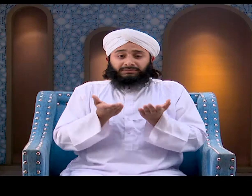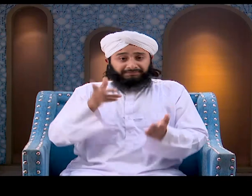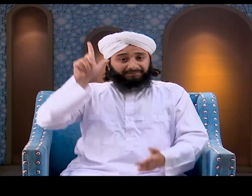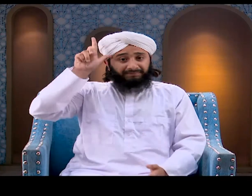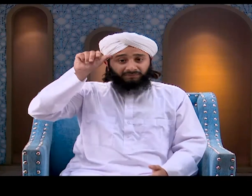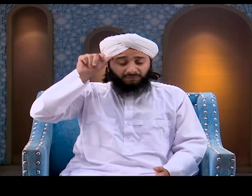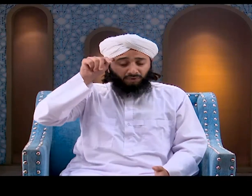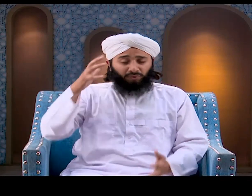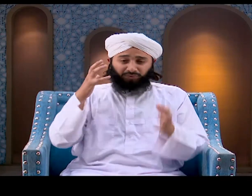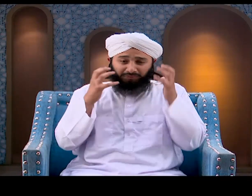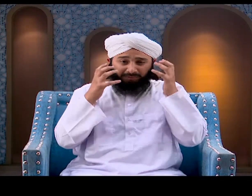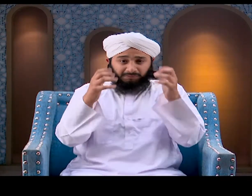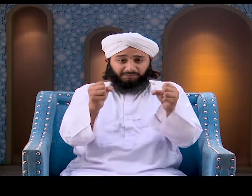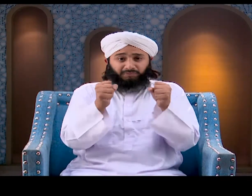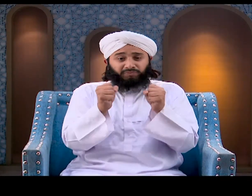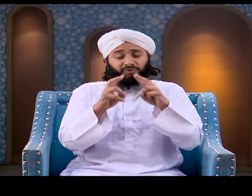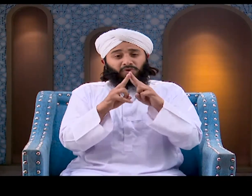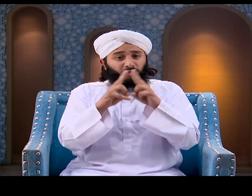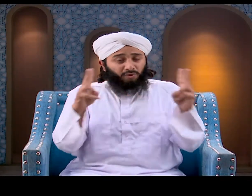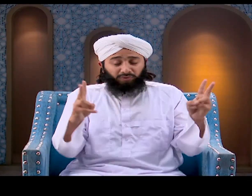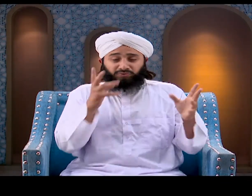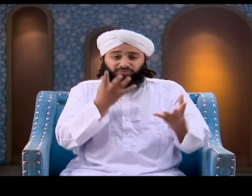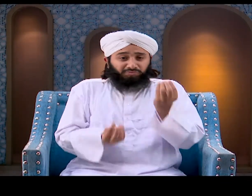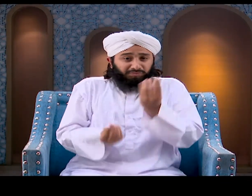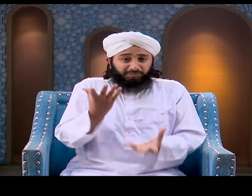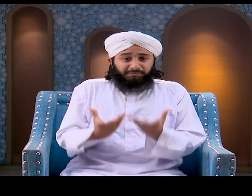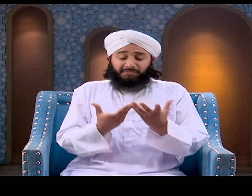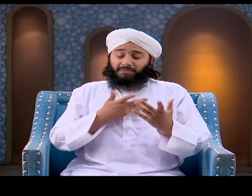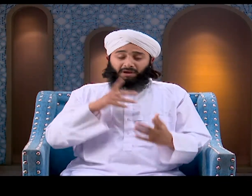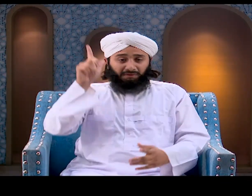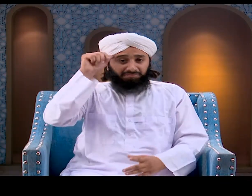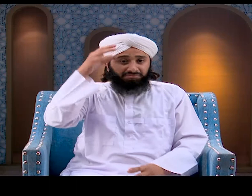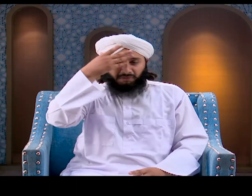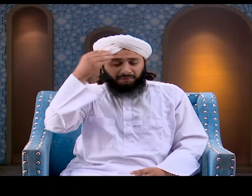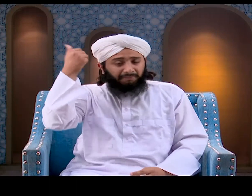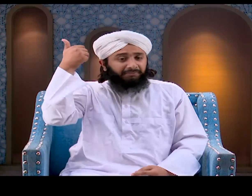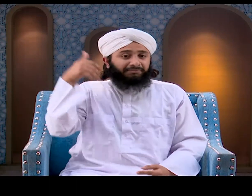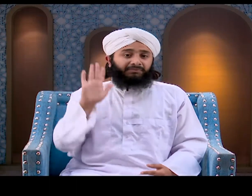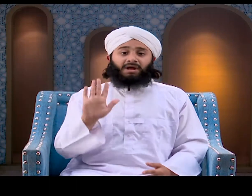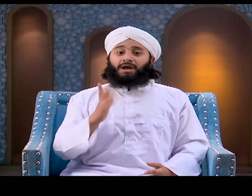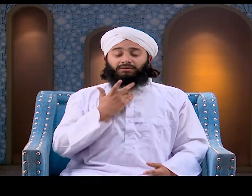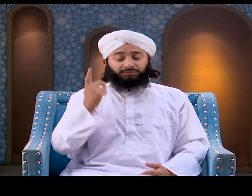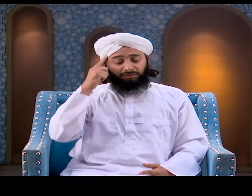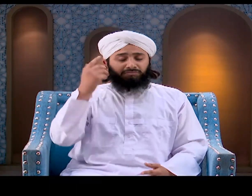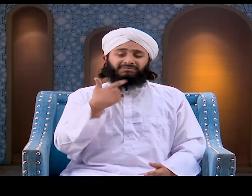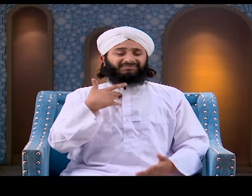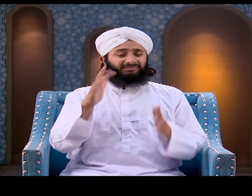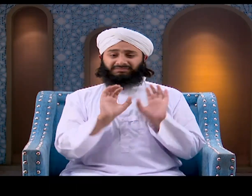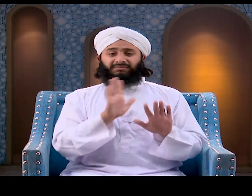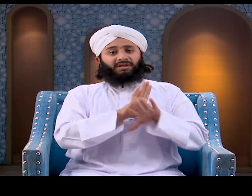والی عظیم مصیبتوں اور شدید ہولناکیوں سے بے فکر ہیں، اور اس کے لیے تیاری کرنے سے منہ پھیرے ہوئے ہیں، اور انہیں اپنے انجام کی